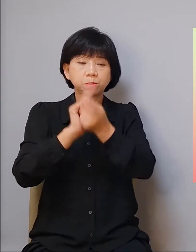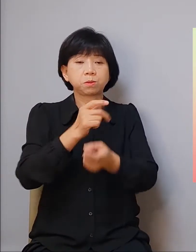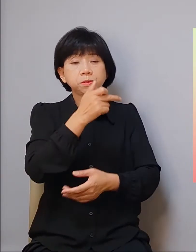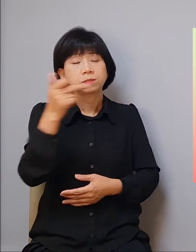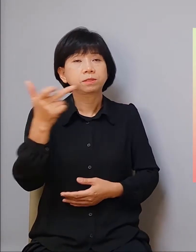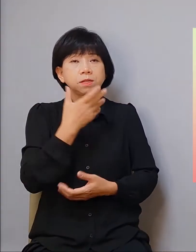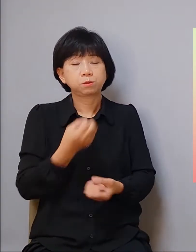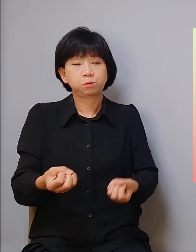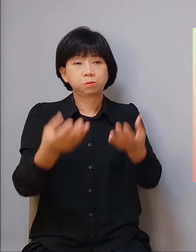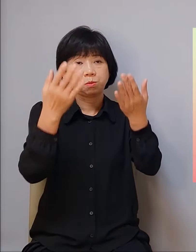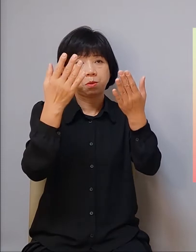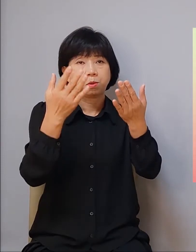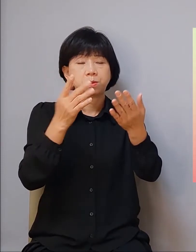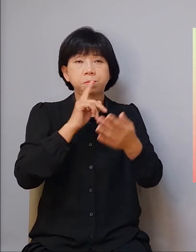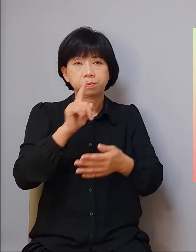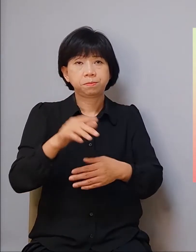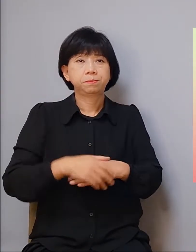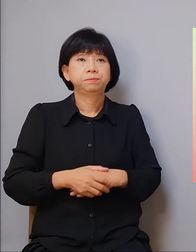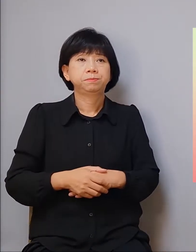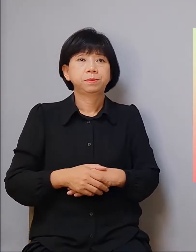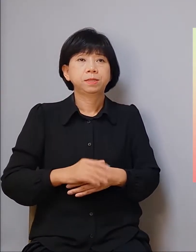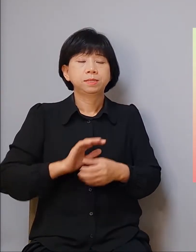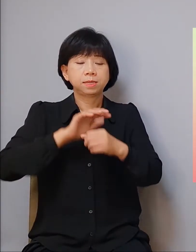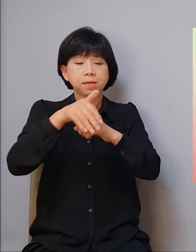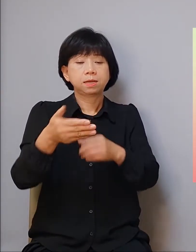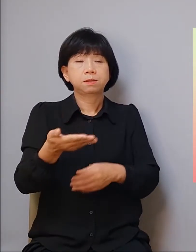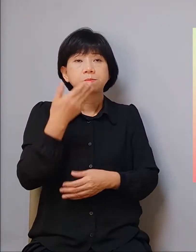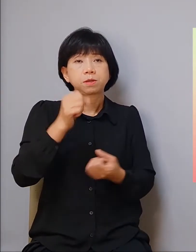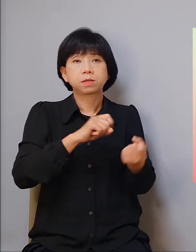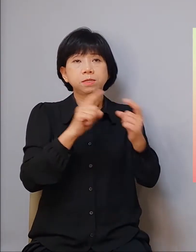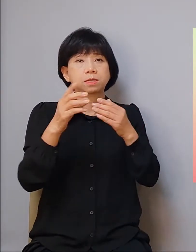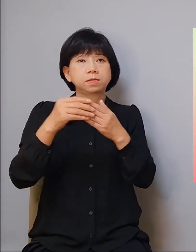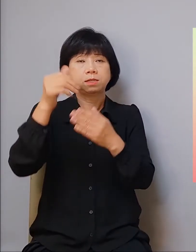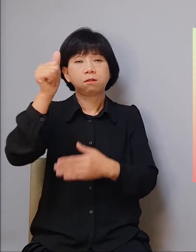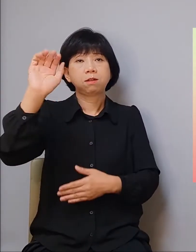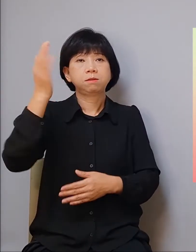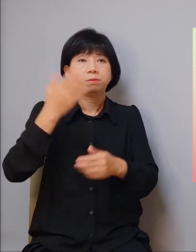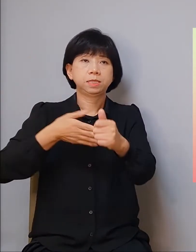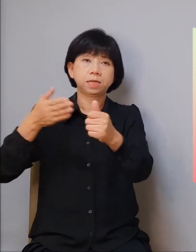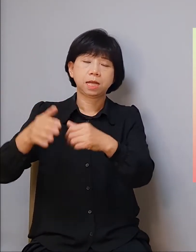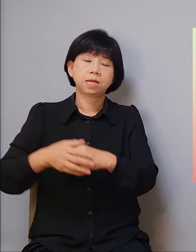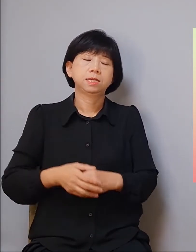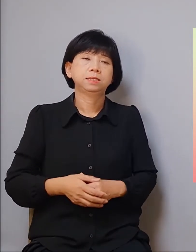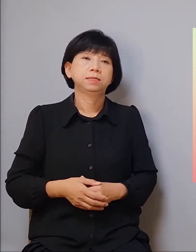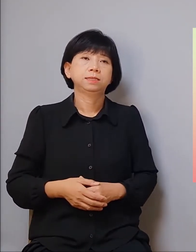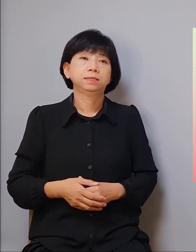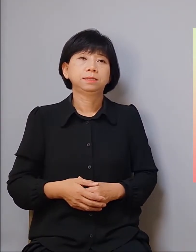소리로 격려하고 축복하겠습니다. 세계를 먹여 살리는 리더가 됩시다.